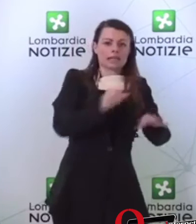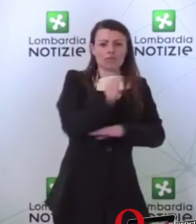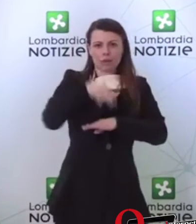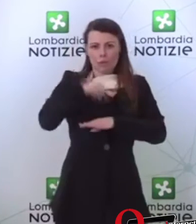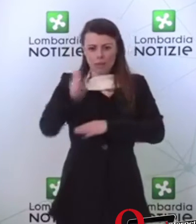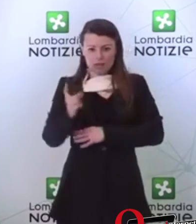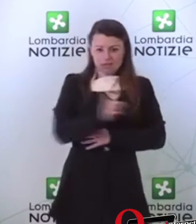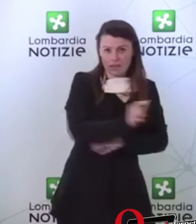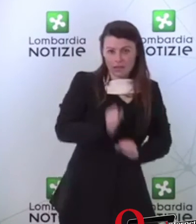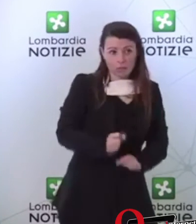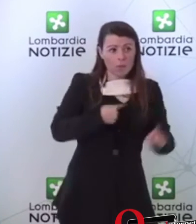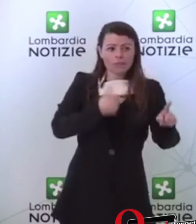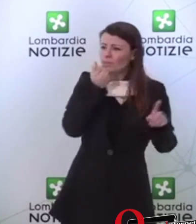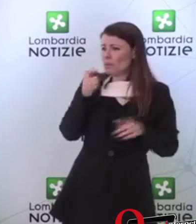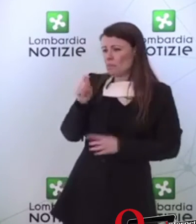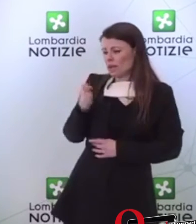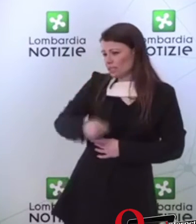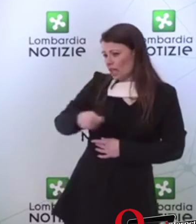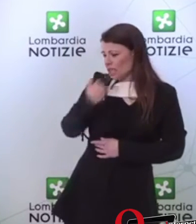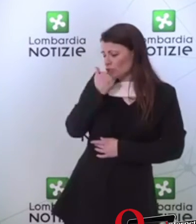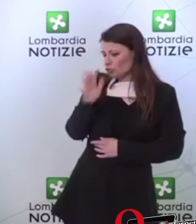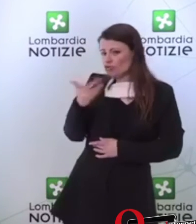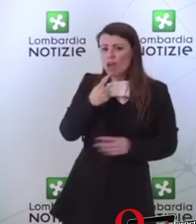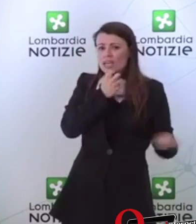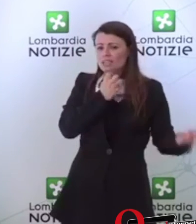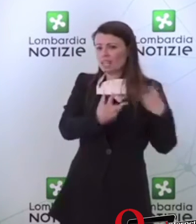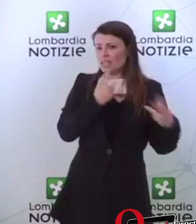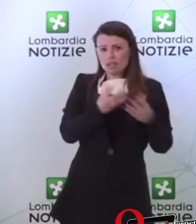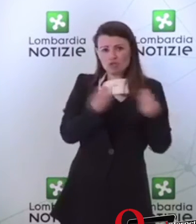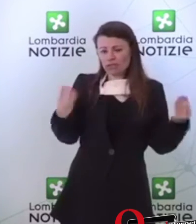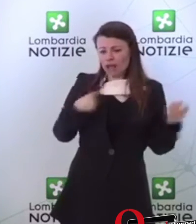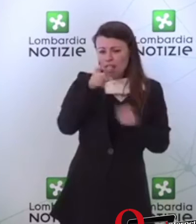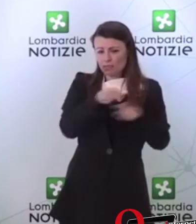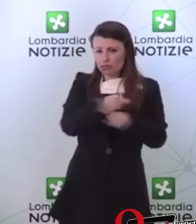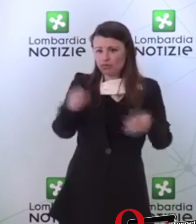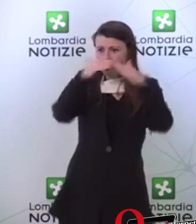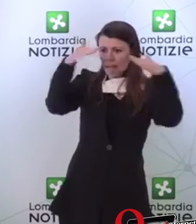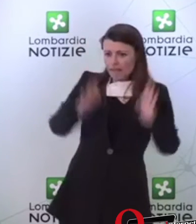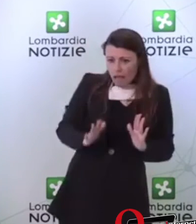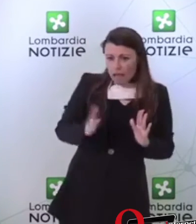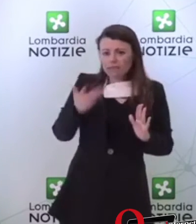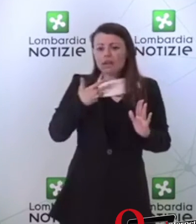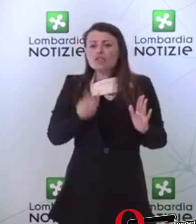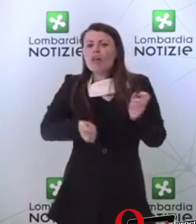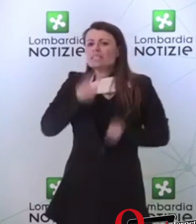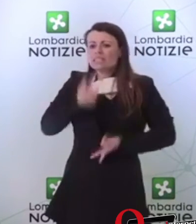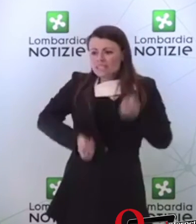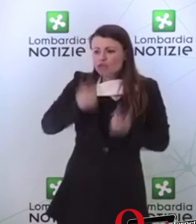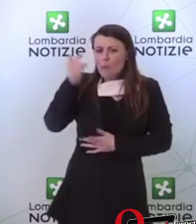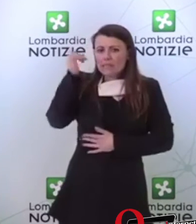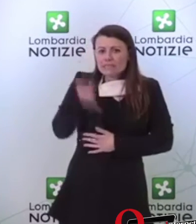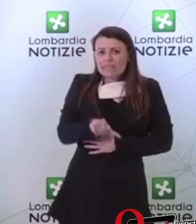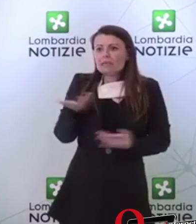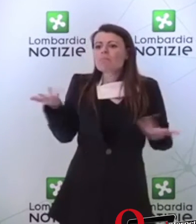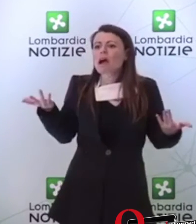Presidente, mi scusi, ci arrivano molte segnalazioni da persone che stanno a casa con sintomi compatibili ma che non riescono ad